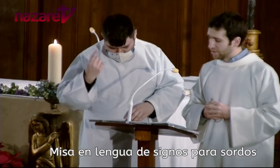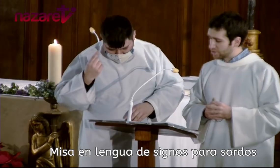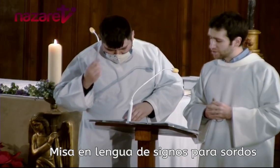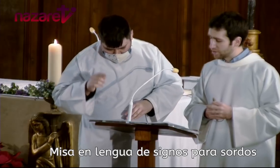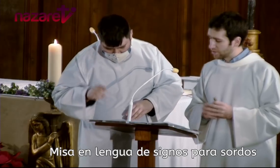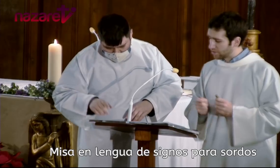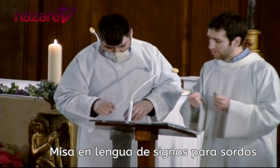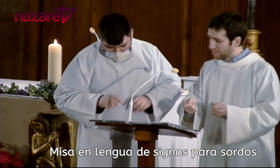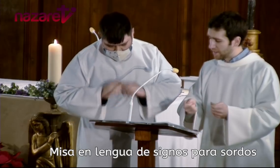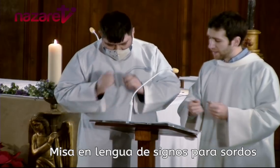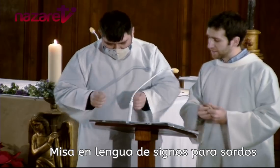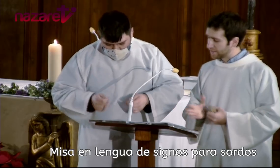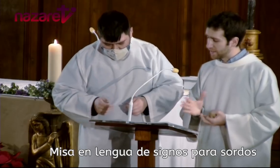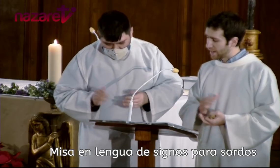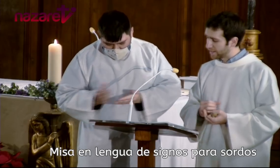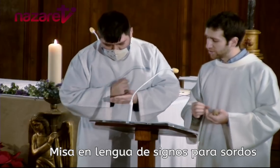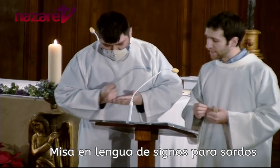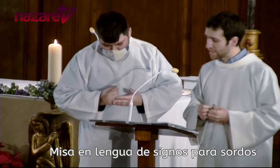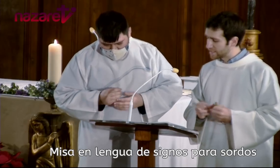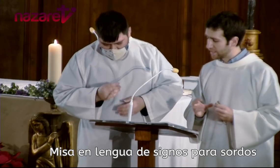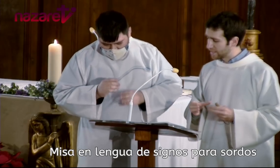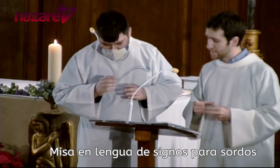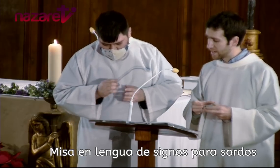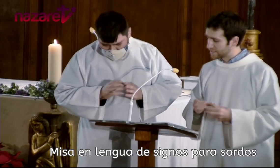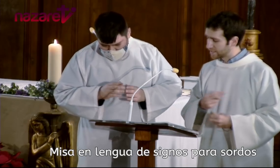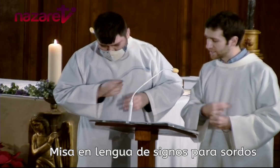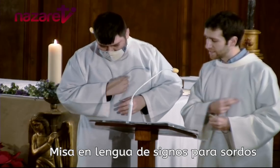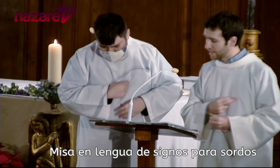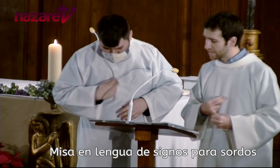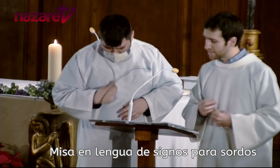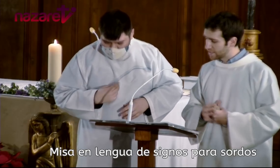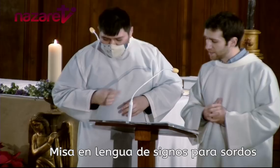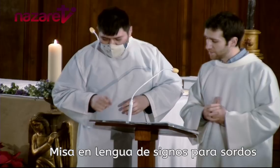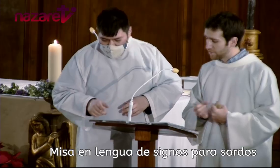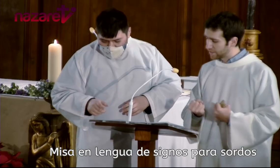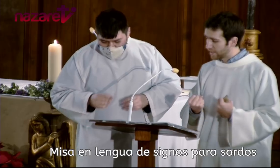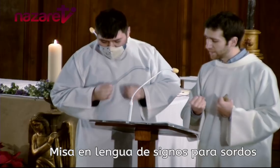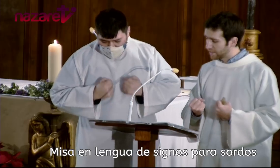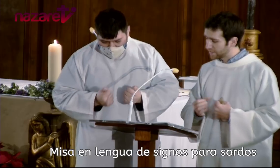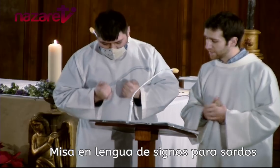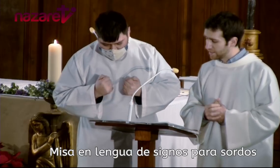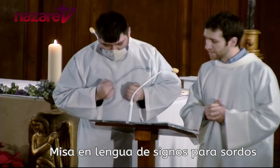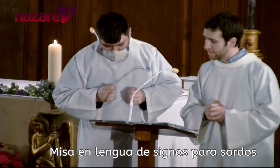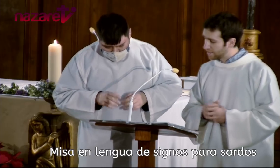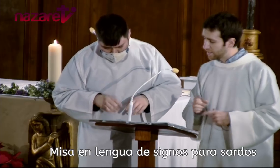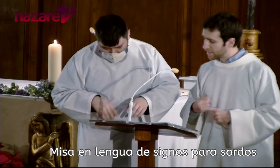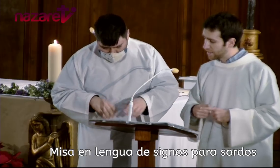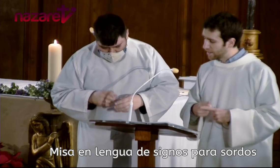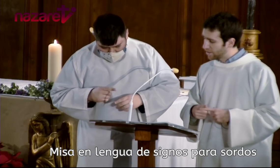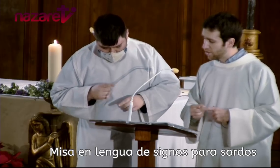Dios conceda a todas las iglesias cristianas fortalecer lo que